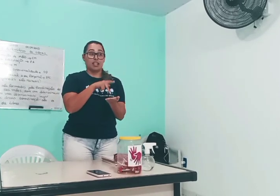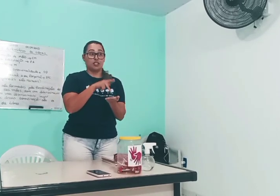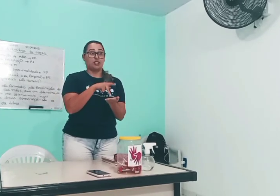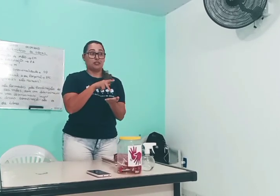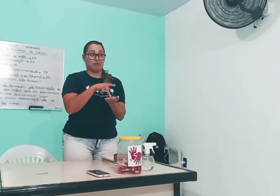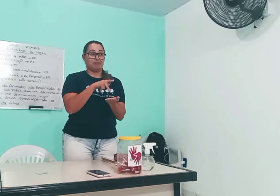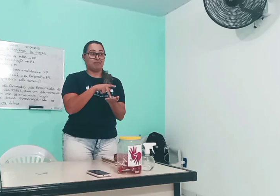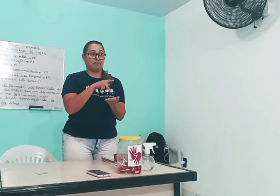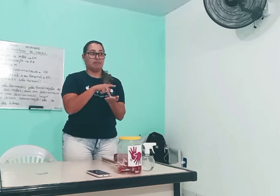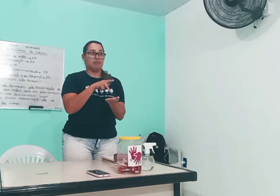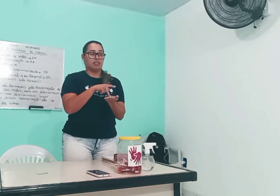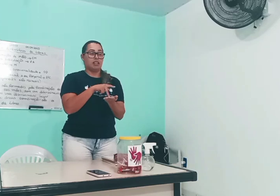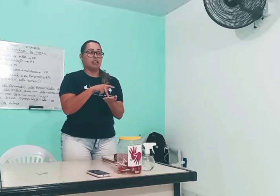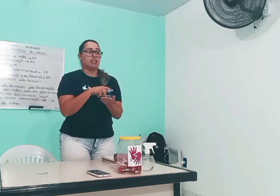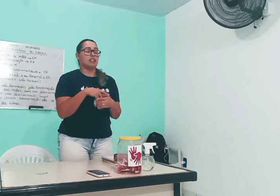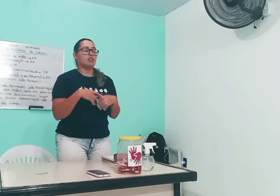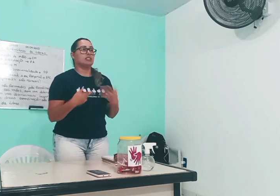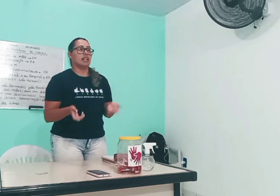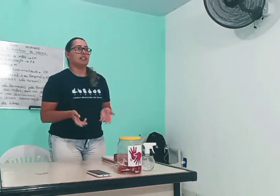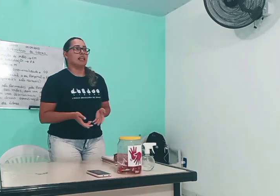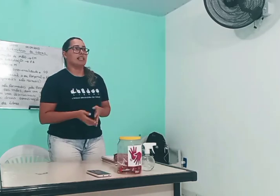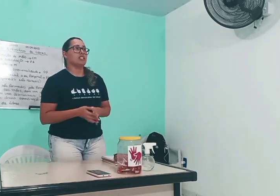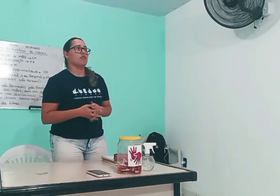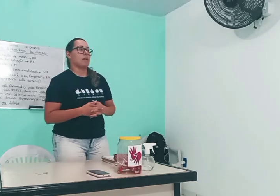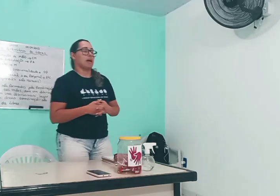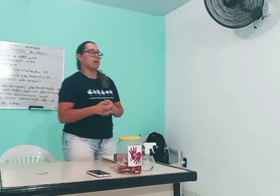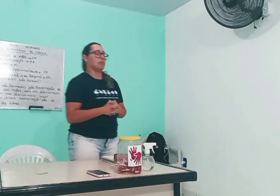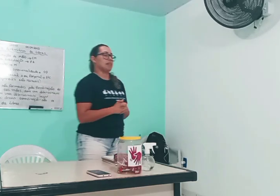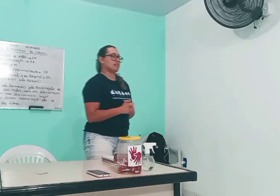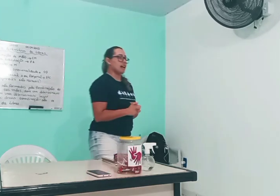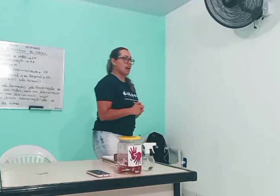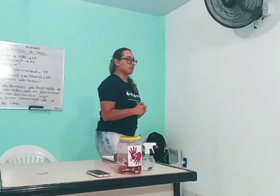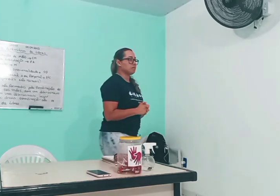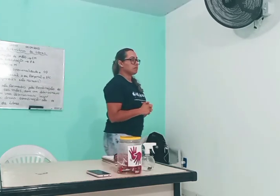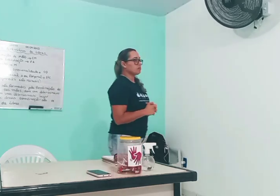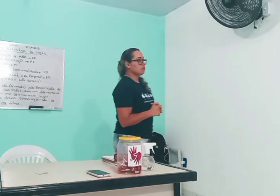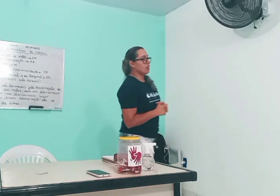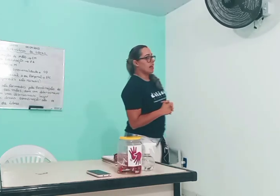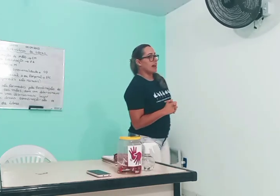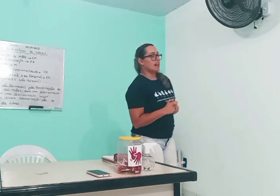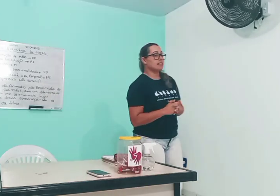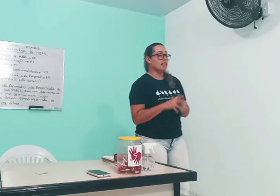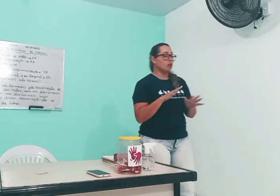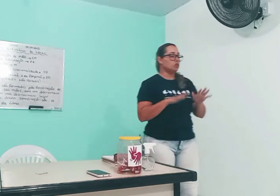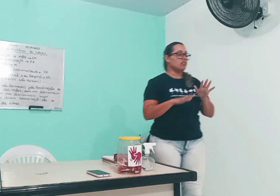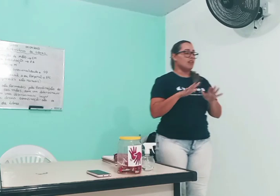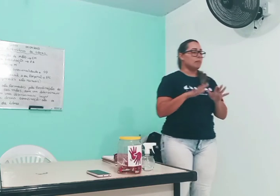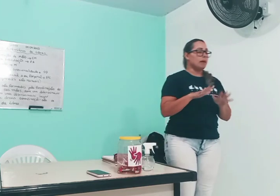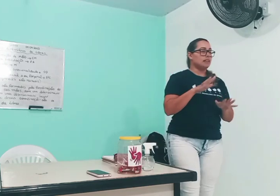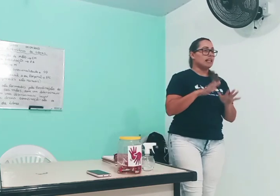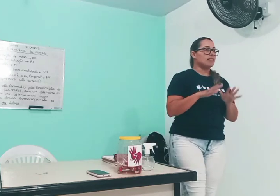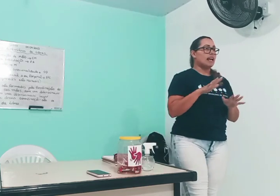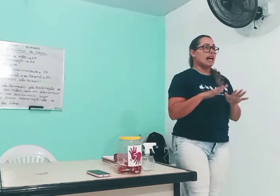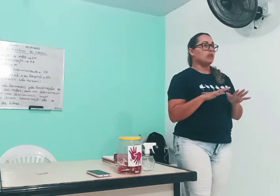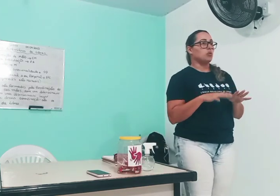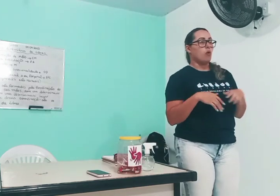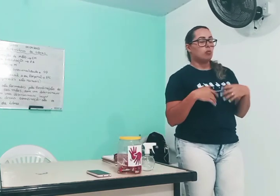Verdade. Então, ou seja, se a gente for parar para pensar, se não tiver bem detalhado como que